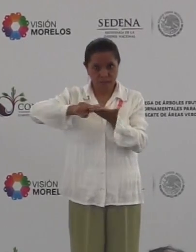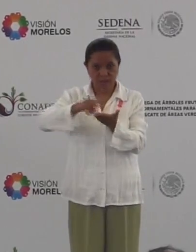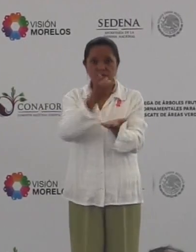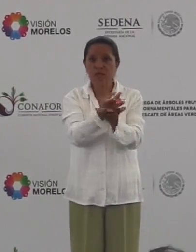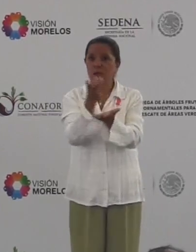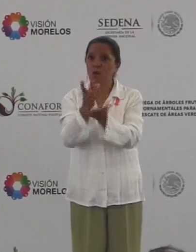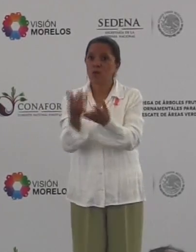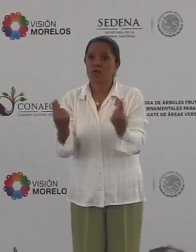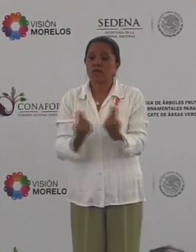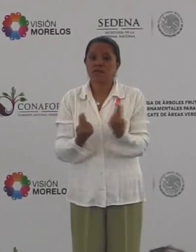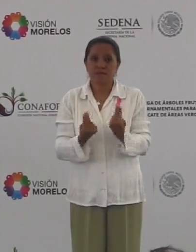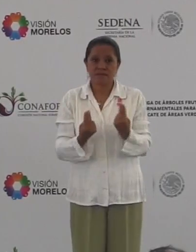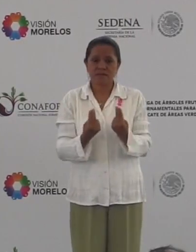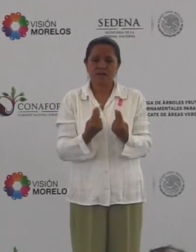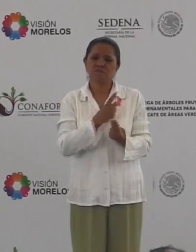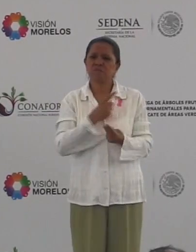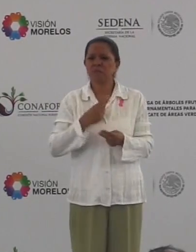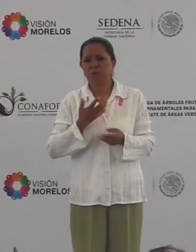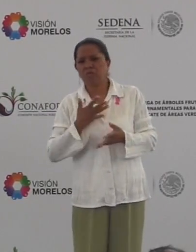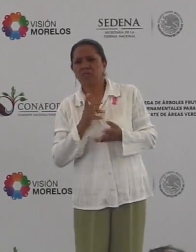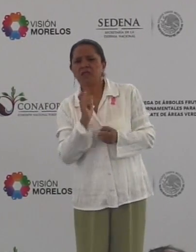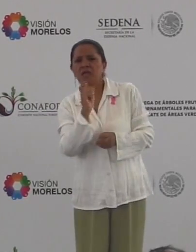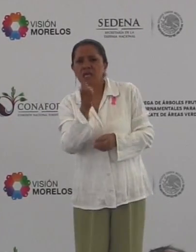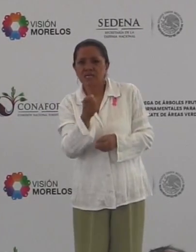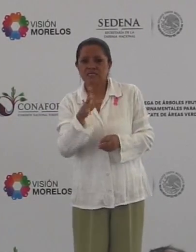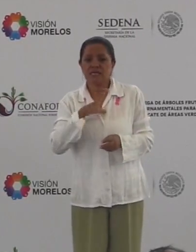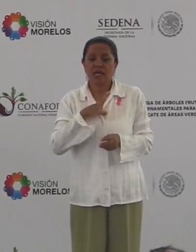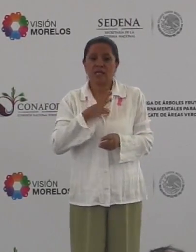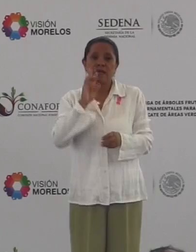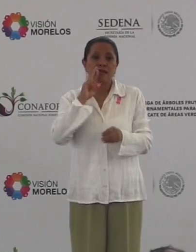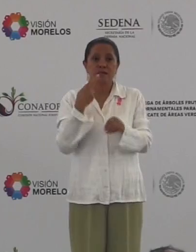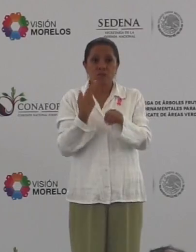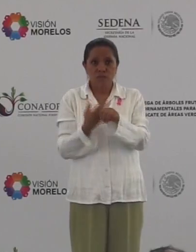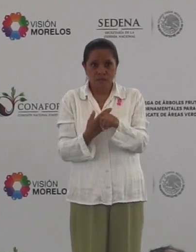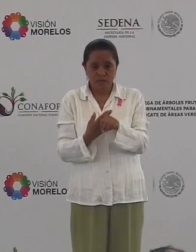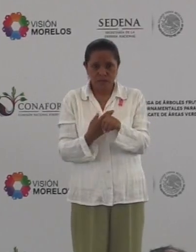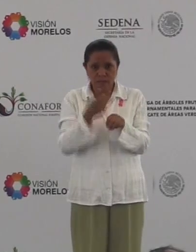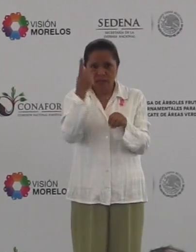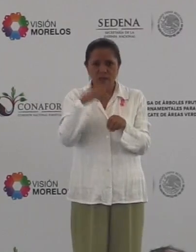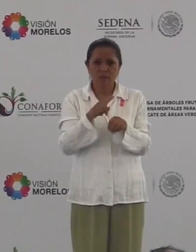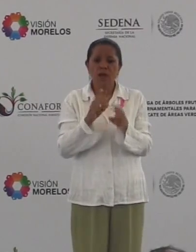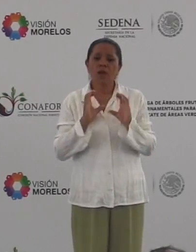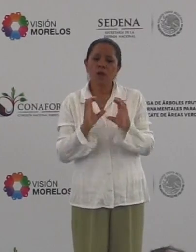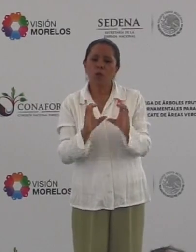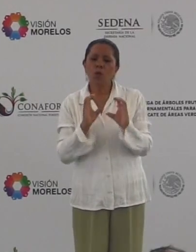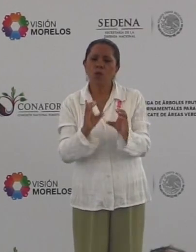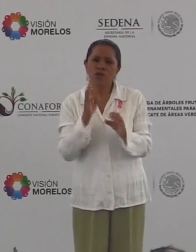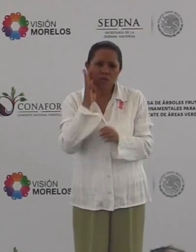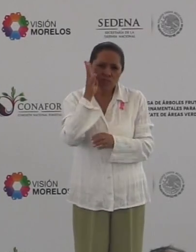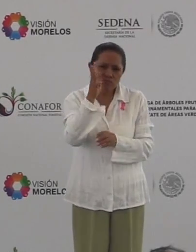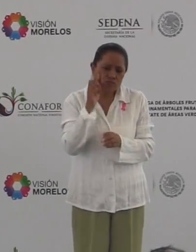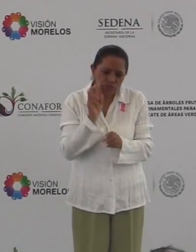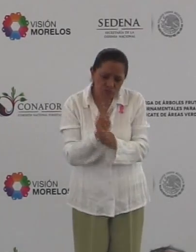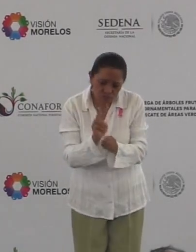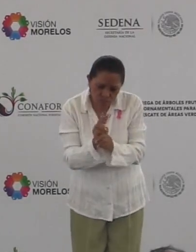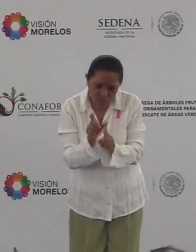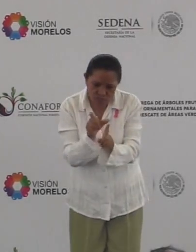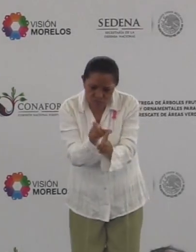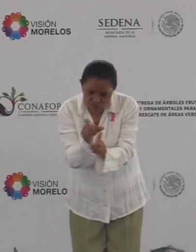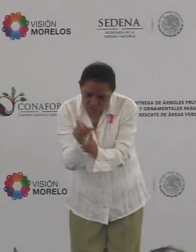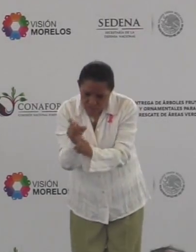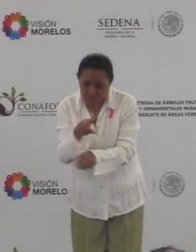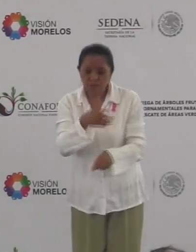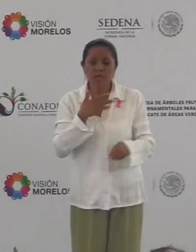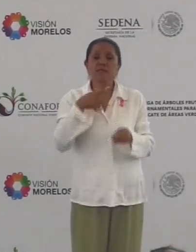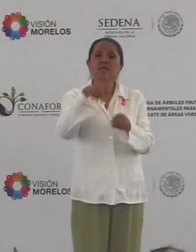único requisito que se debe de tener es que haya responsabilidad para su cuidado, que se tenga un espacio